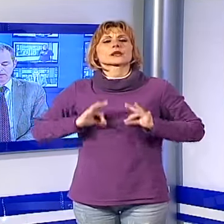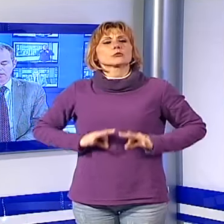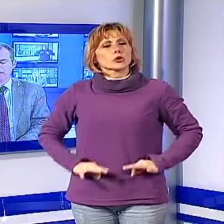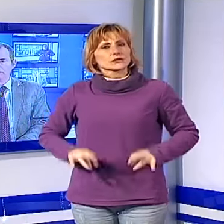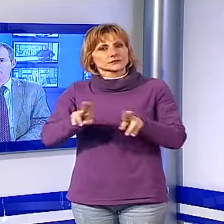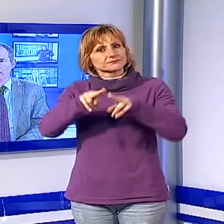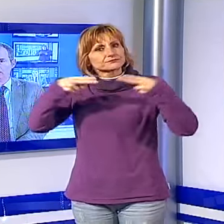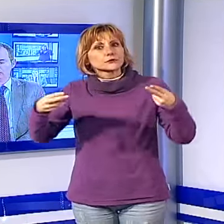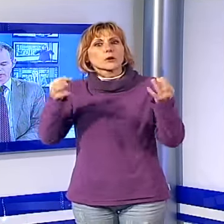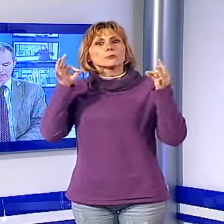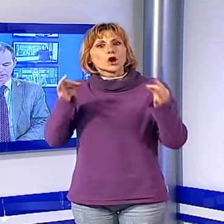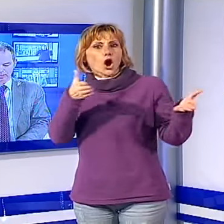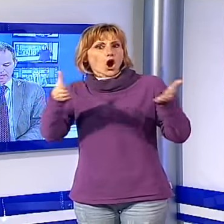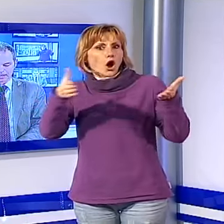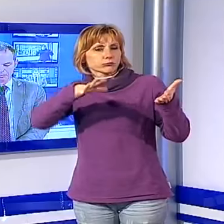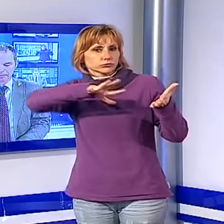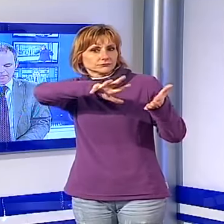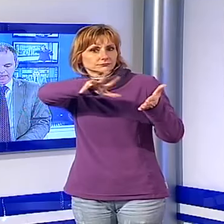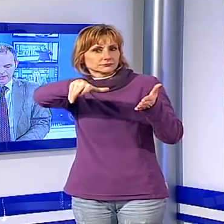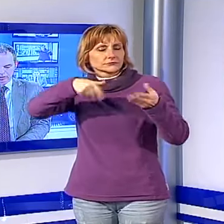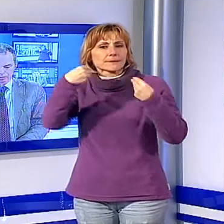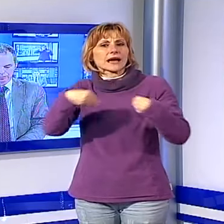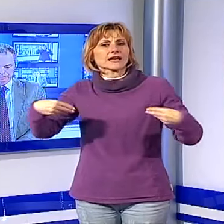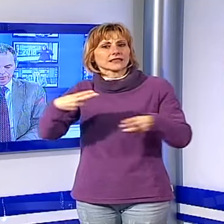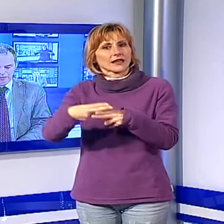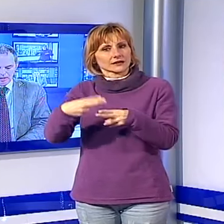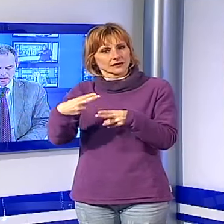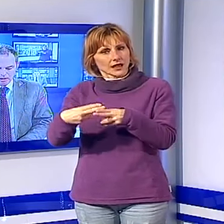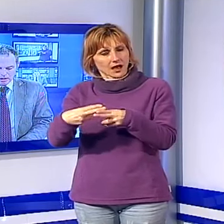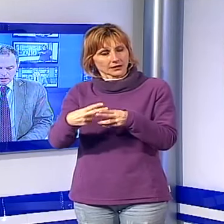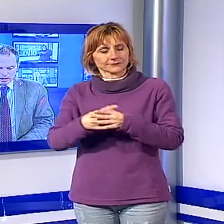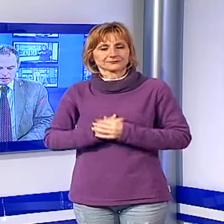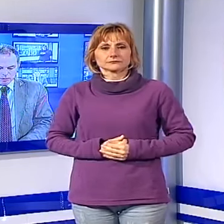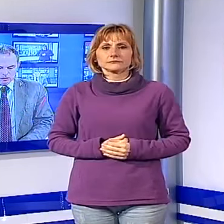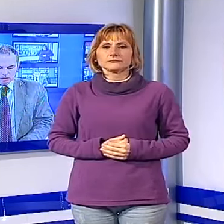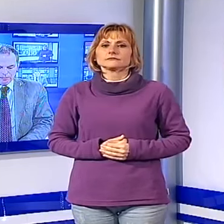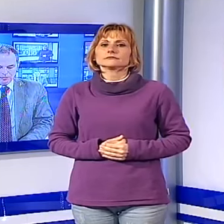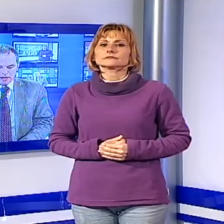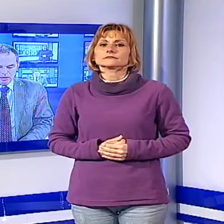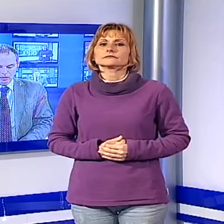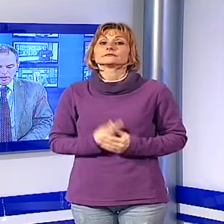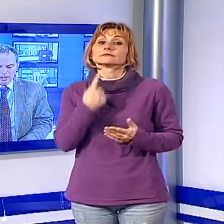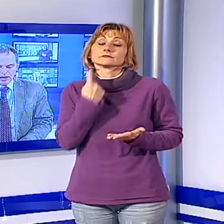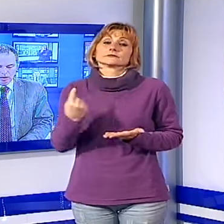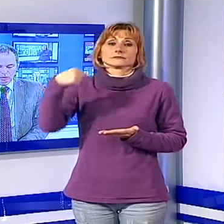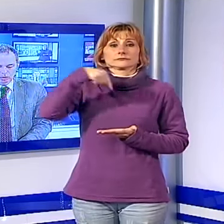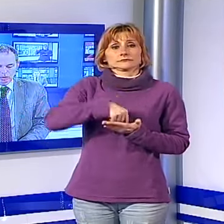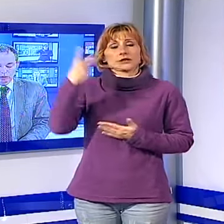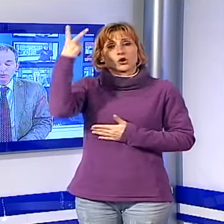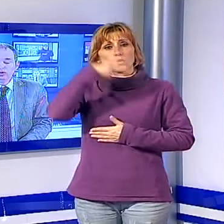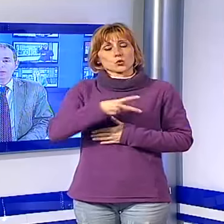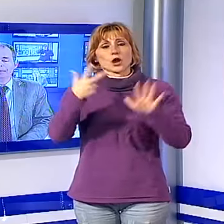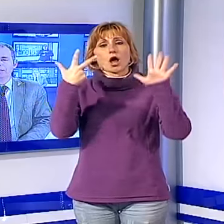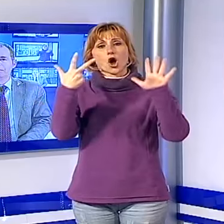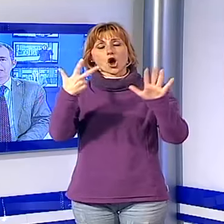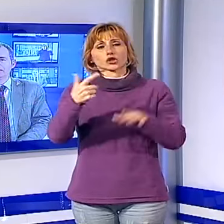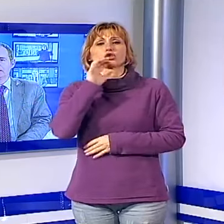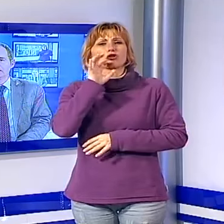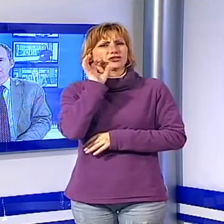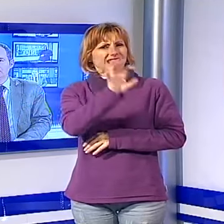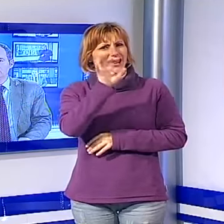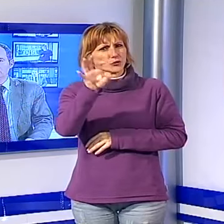la banda stava rubando del materiale metallico. Di nuovo a Lucca, otto denunce per